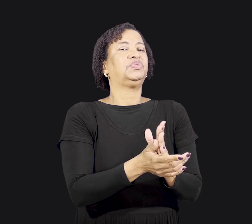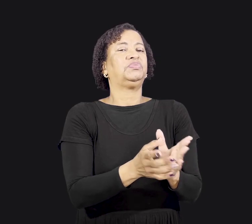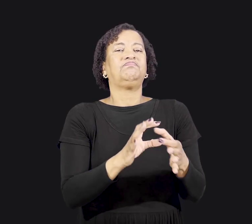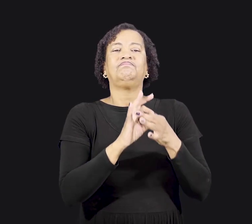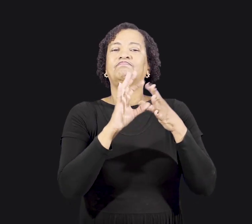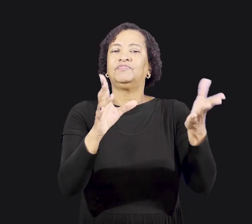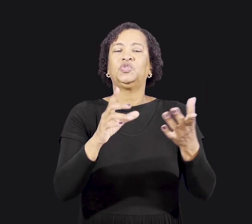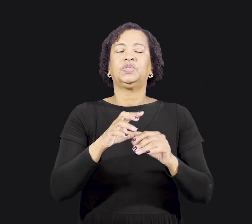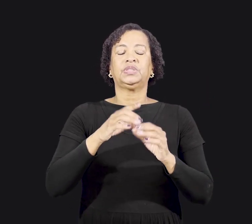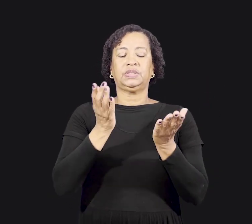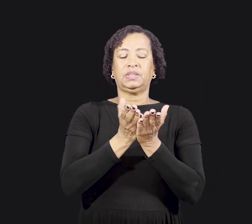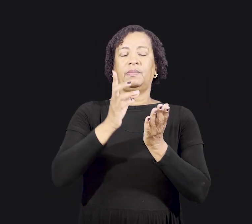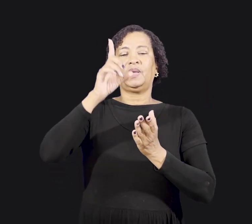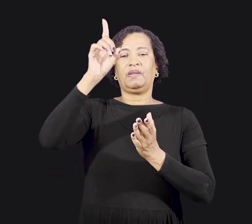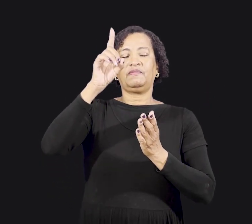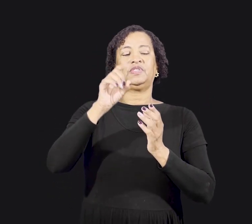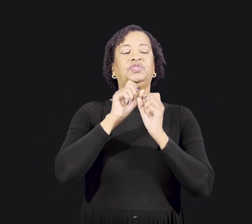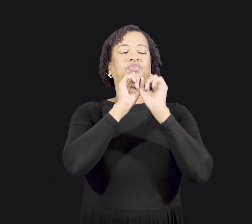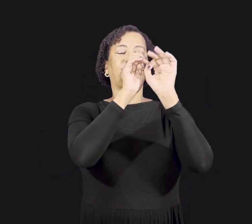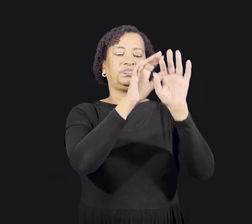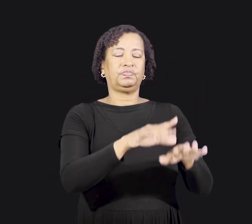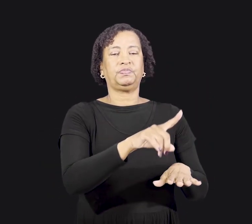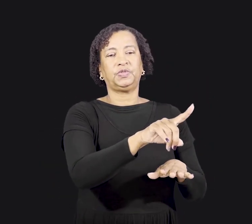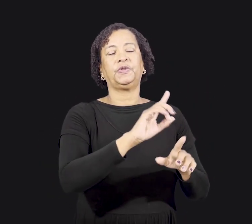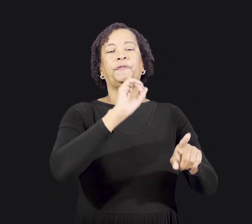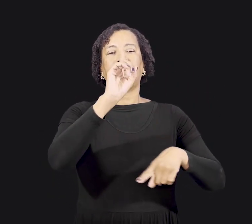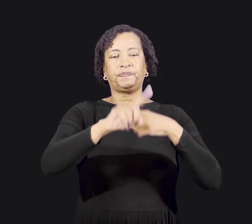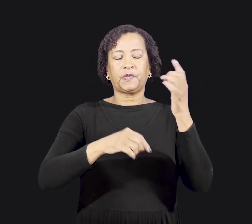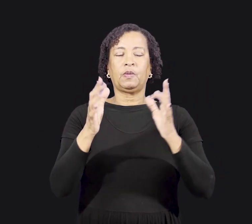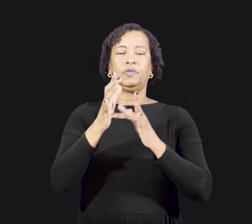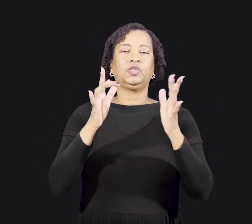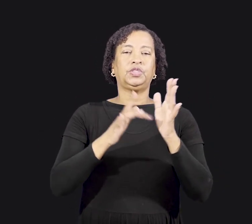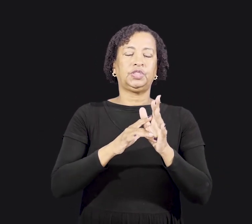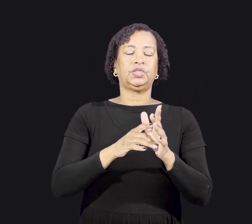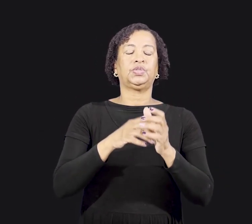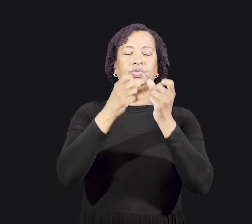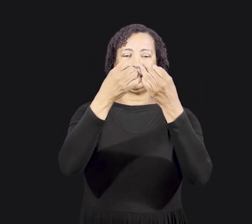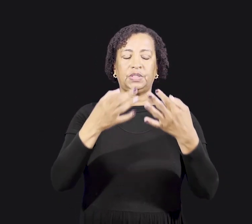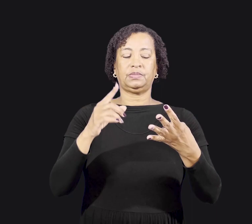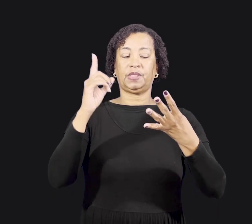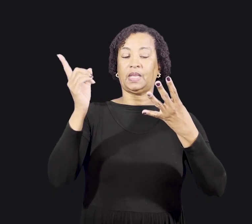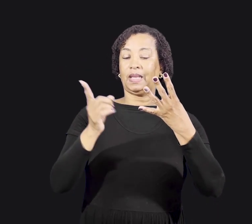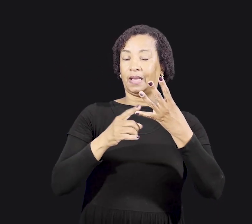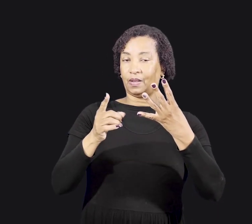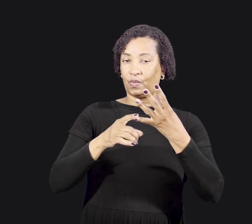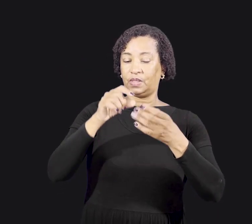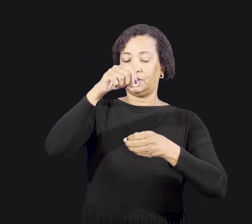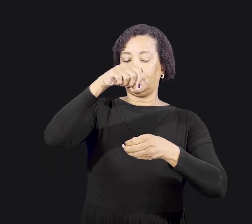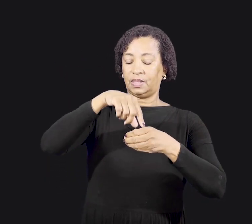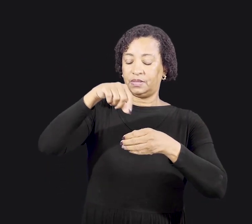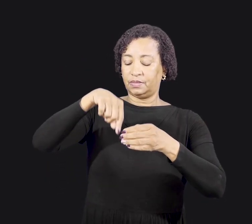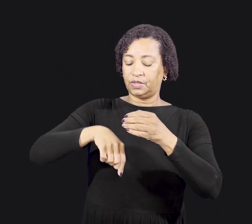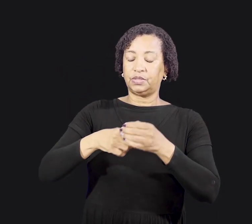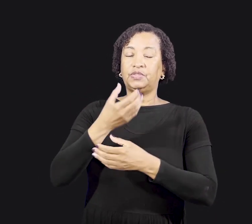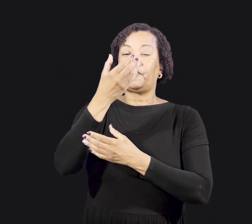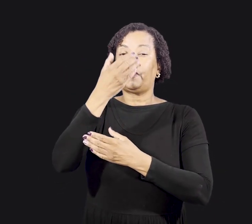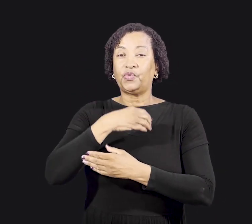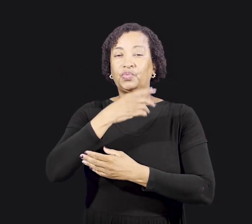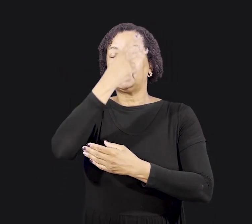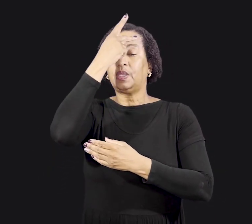Deus produza algum tipo de fruto. Depois Jesus explica a 4ª categoria, aquelas sementes que produzem frutos. São